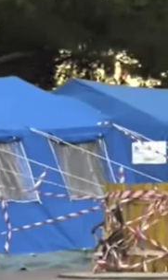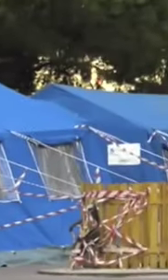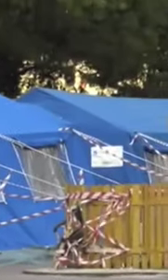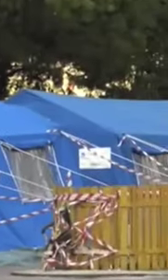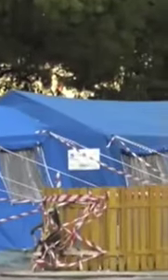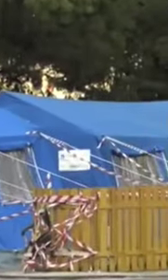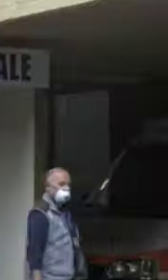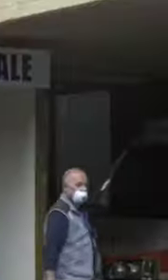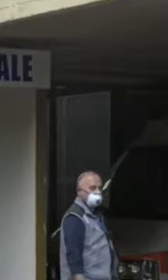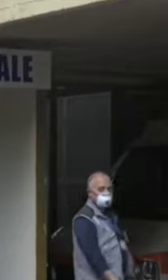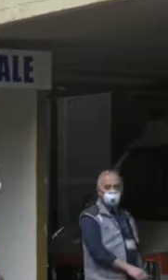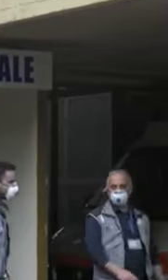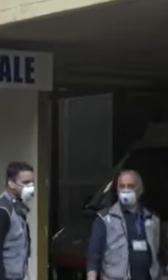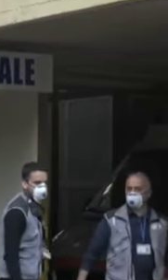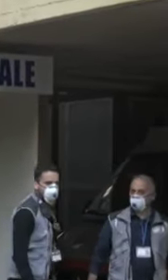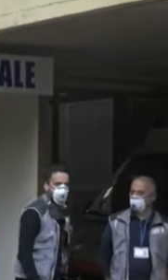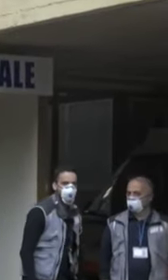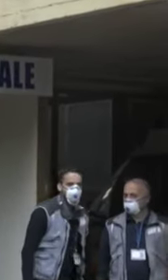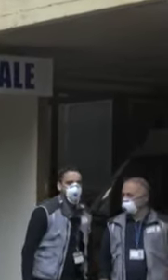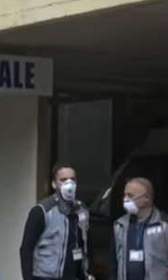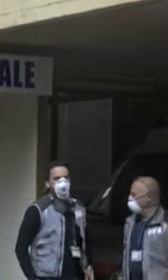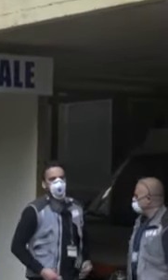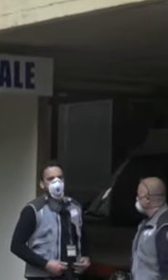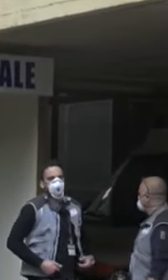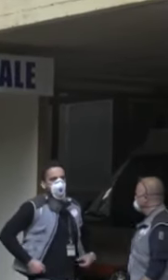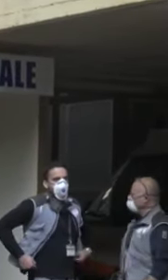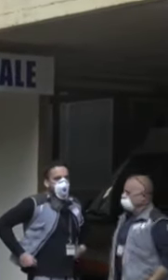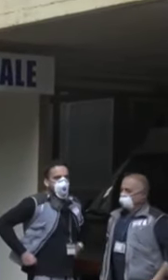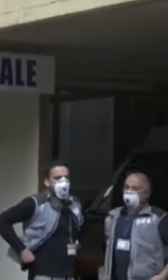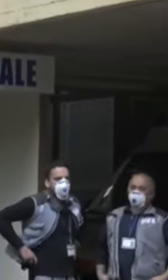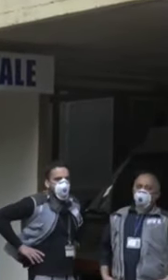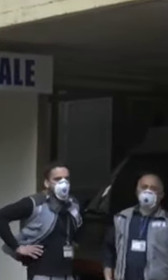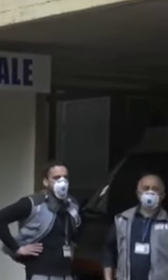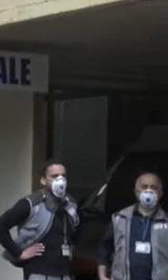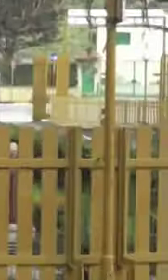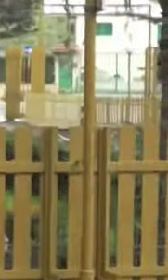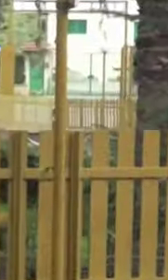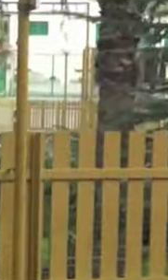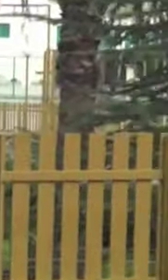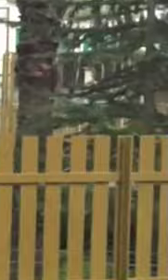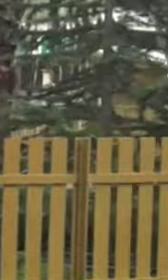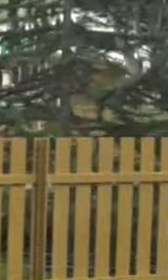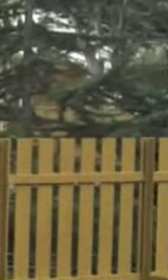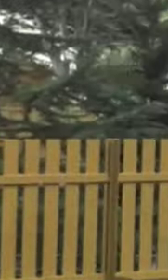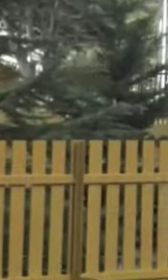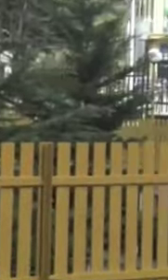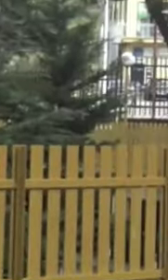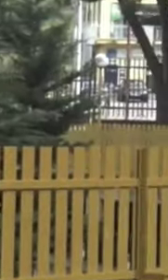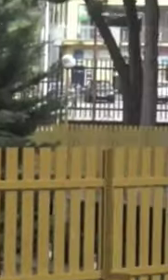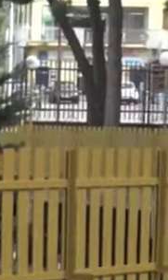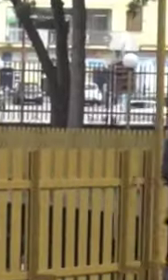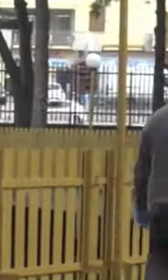di 28.718. La maggior parte dei pazienti positivi, il